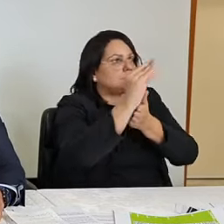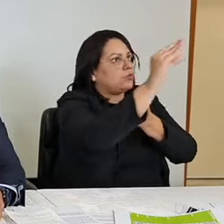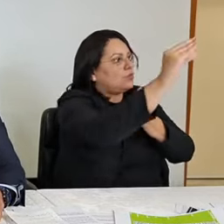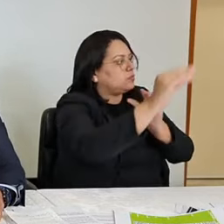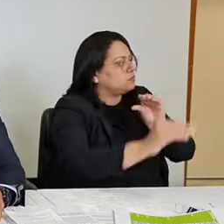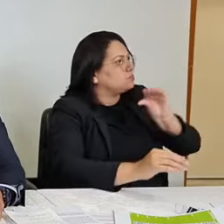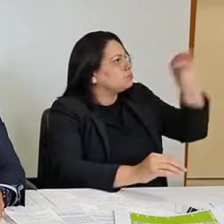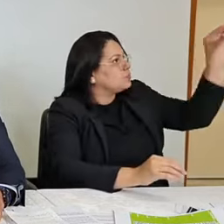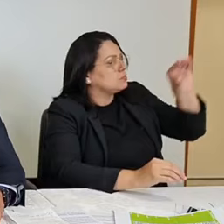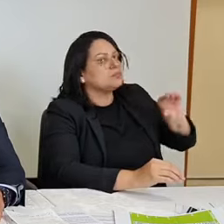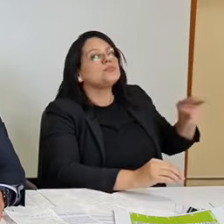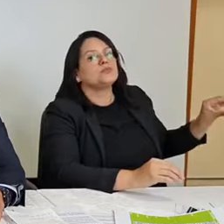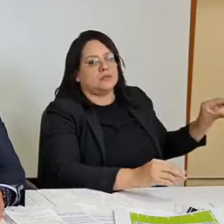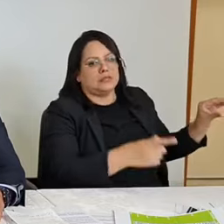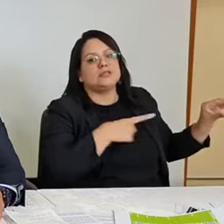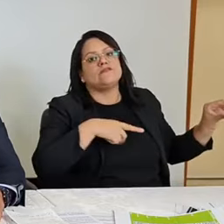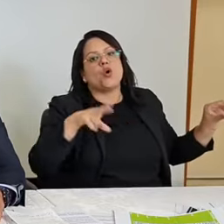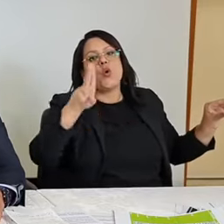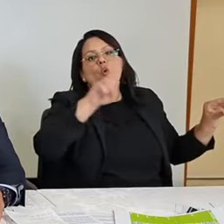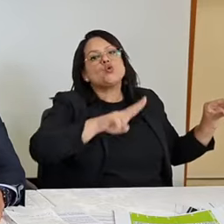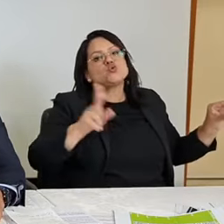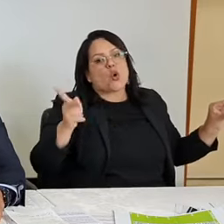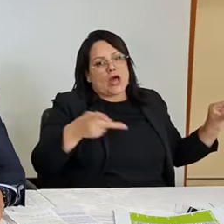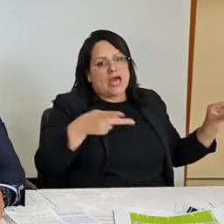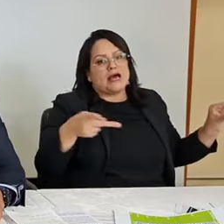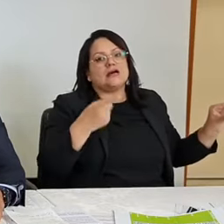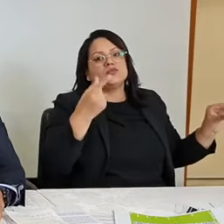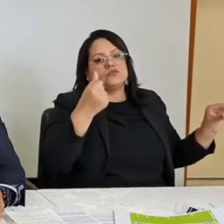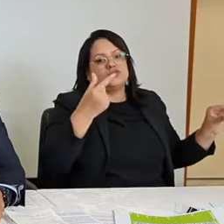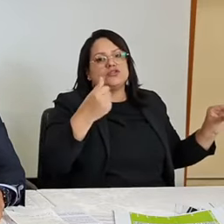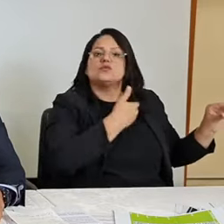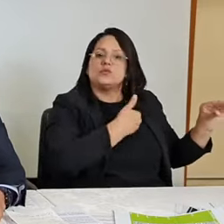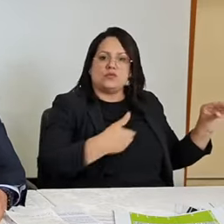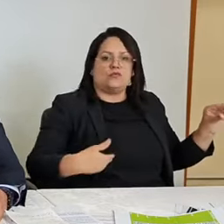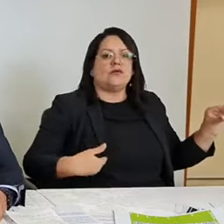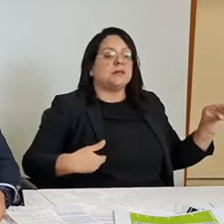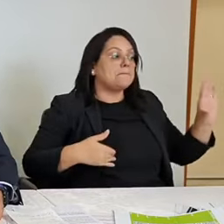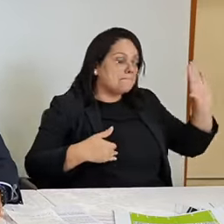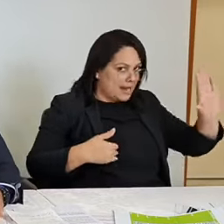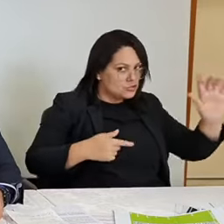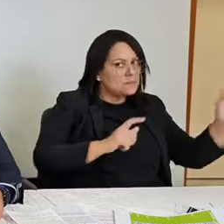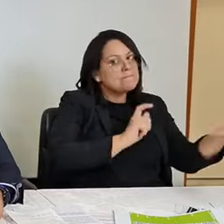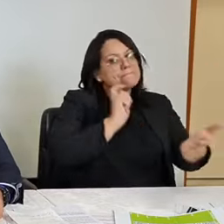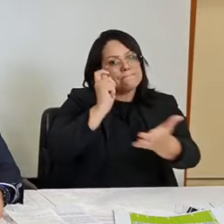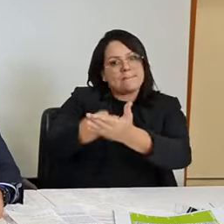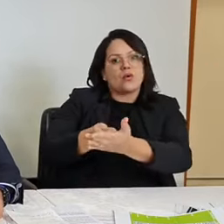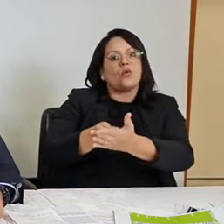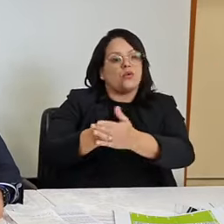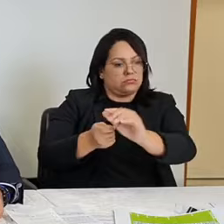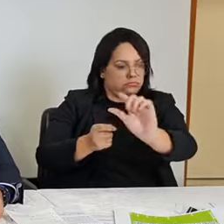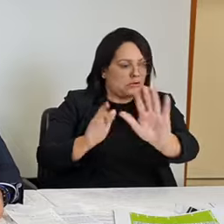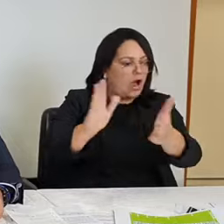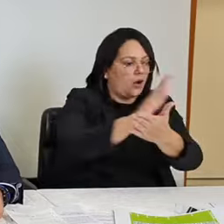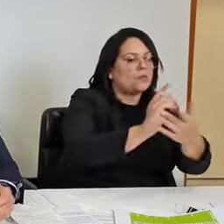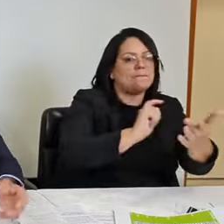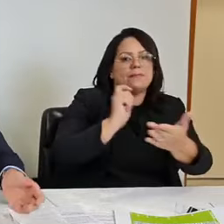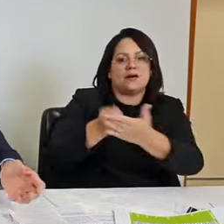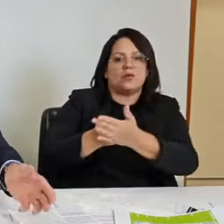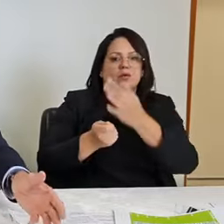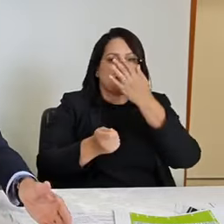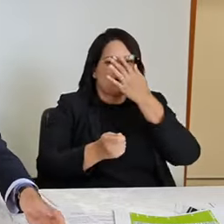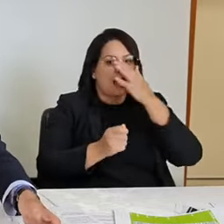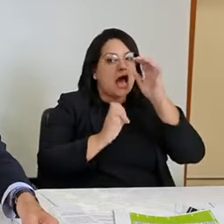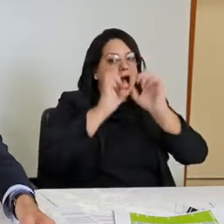tiveram mau uso de recurso público, mas foram pagos. Então, a gente emprestou ou aportou capital em empresas, as empresas